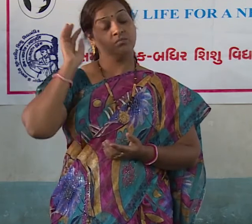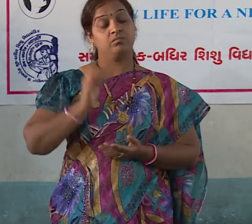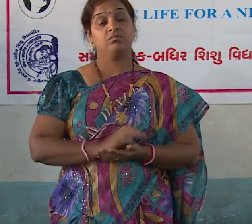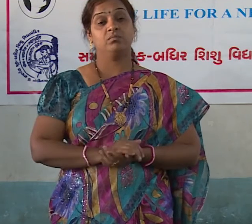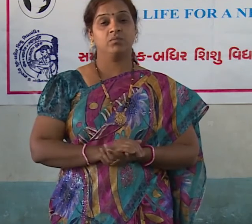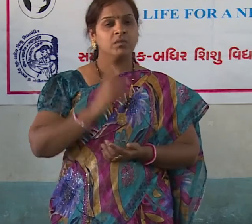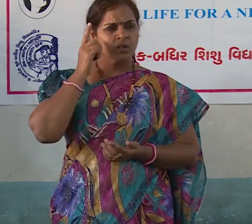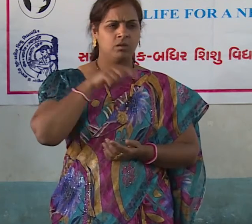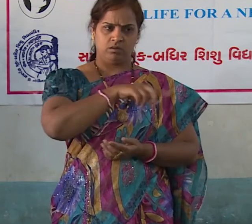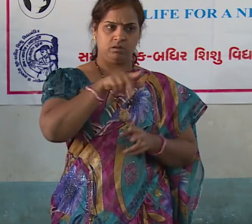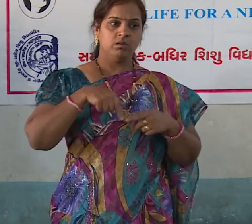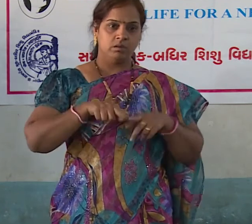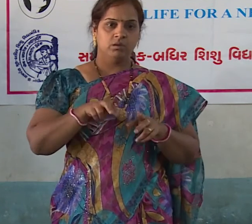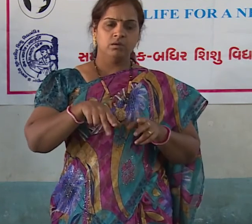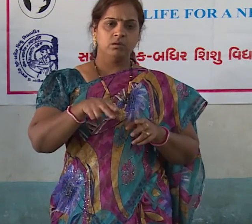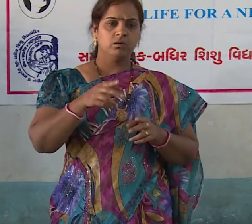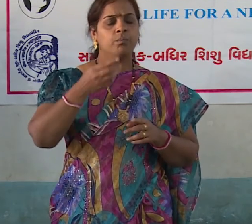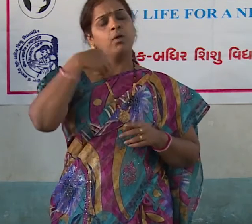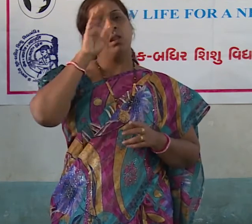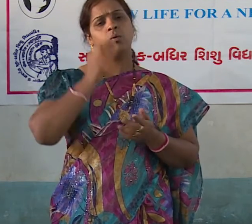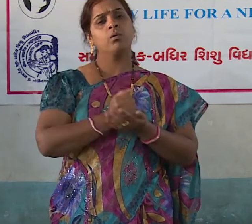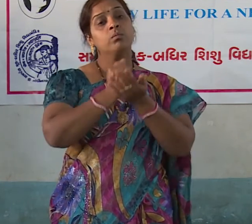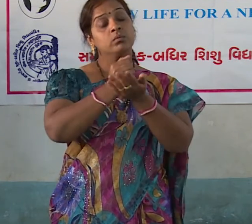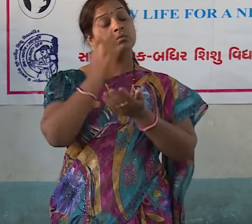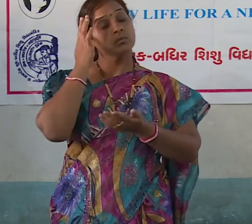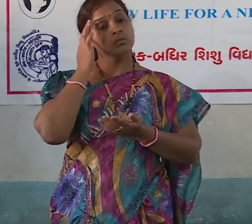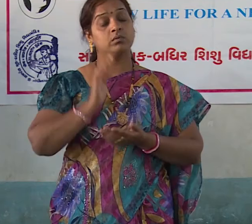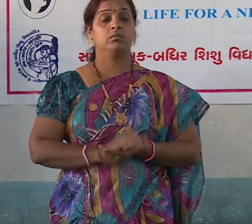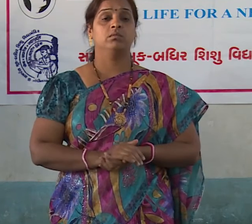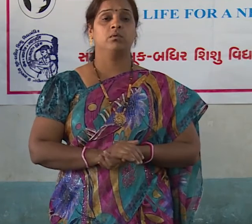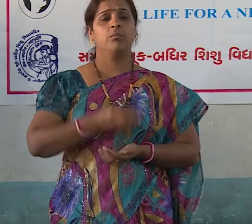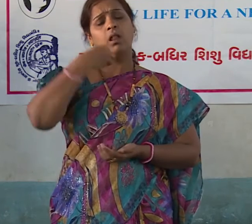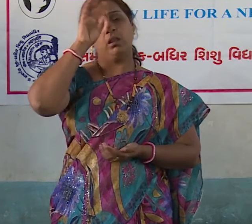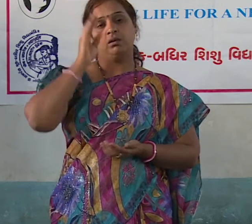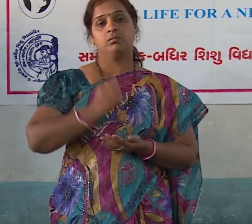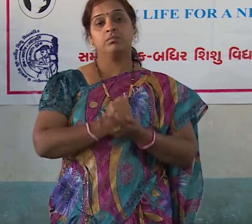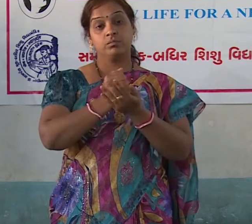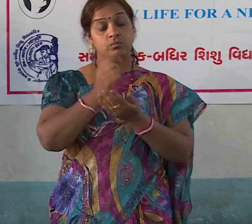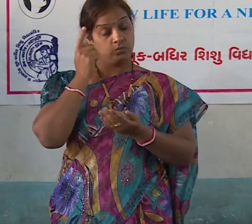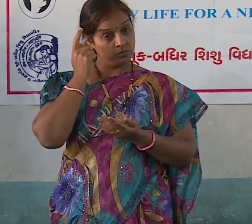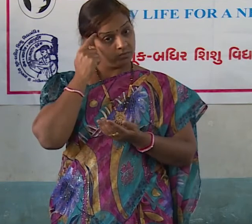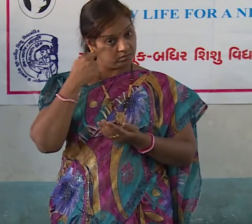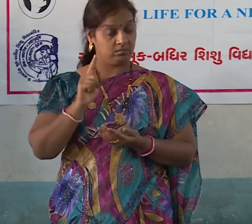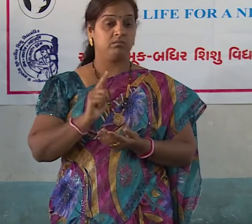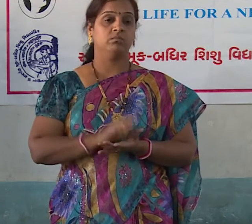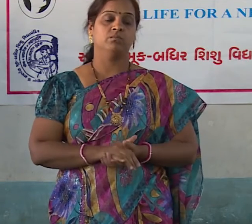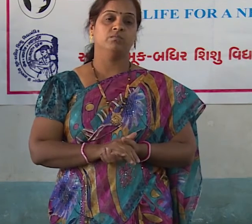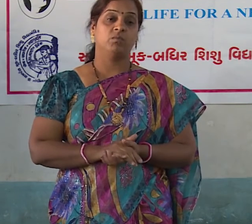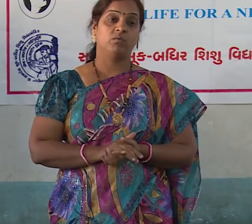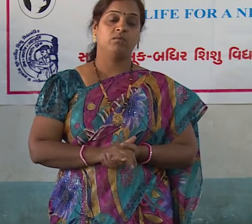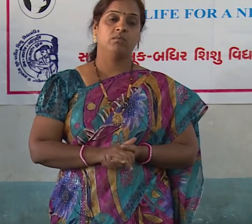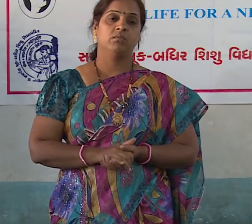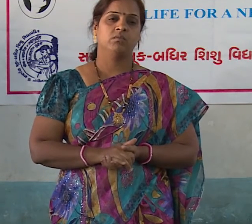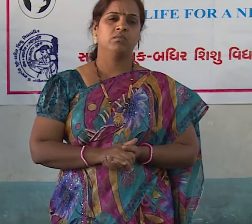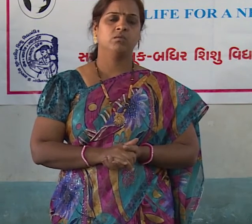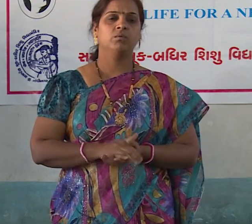ही सहयोग दिया था। जो भगवान के कार्य में सहयोग देगा, चाहे वो तन से, चाहे मन